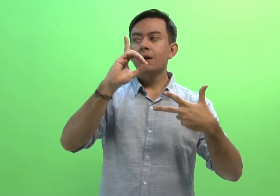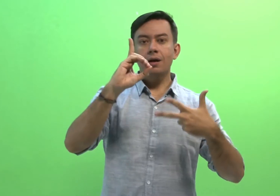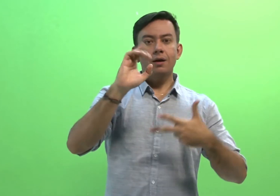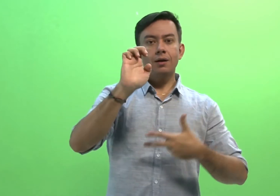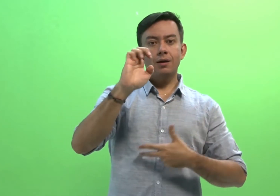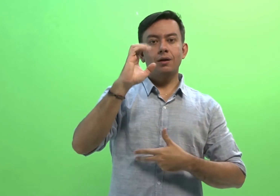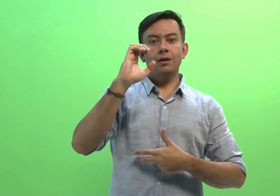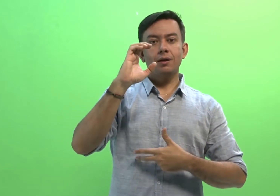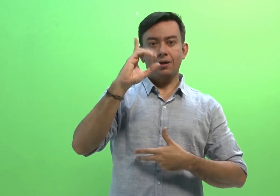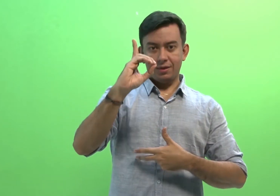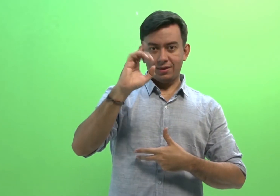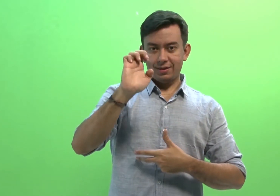Agora, nosso terceiro ponto,